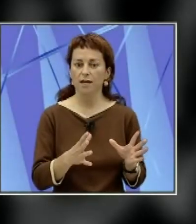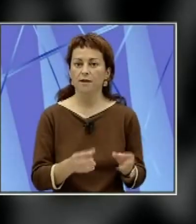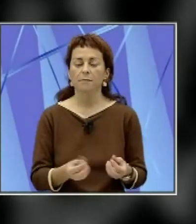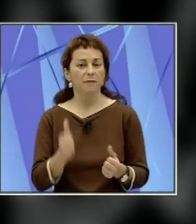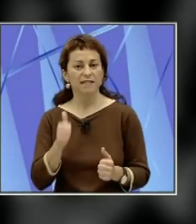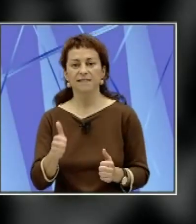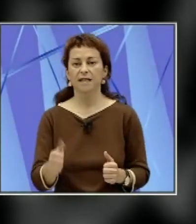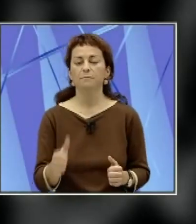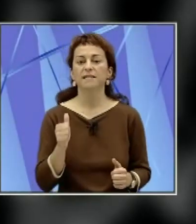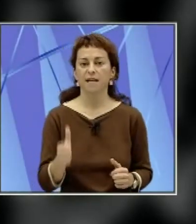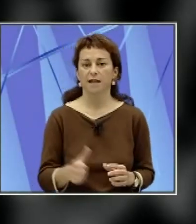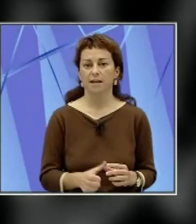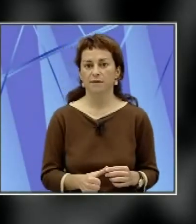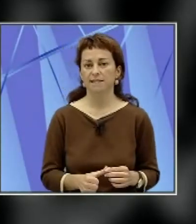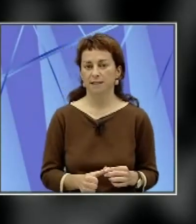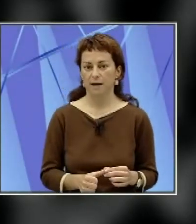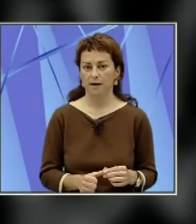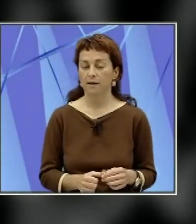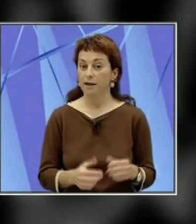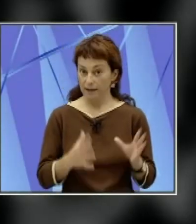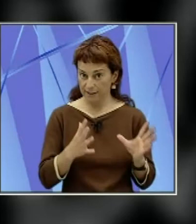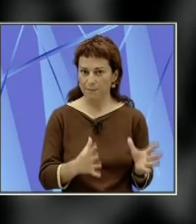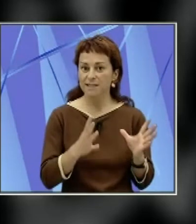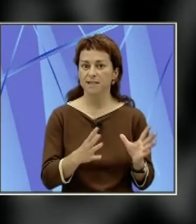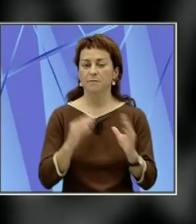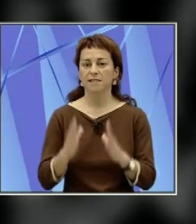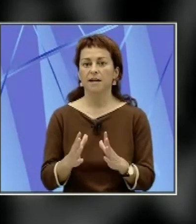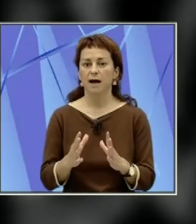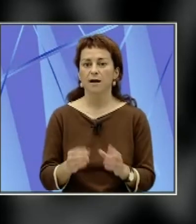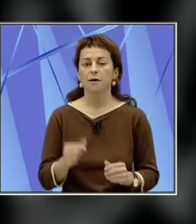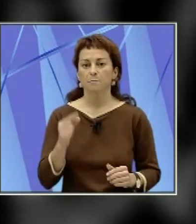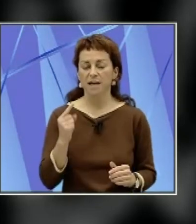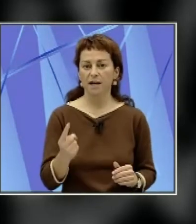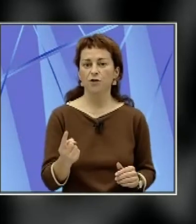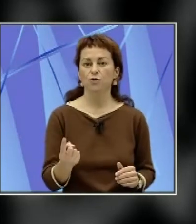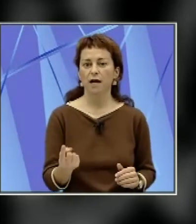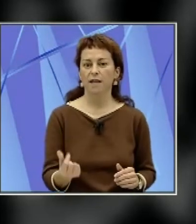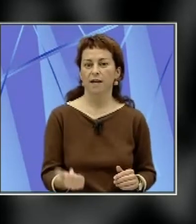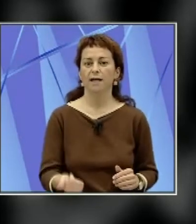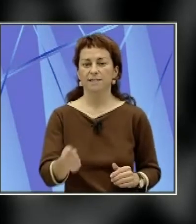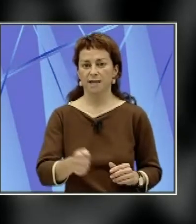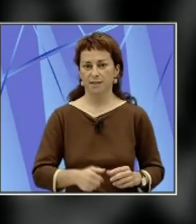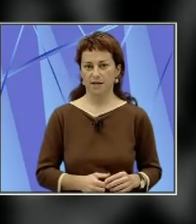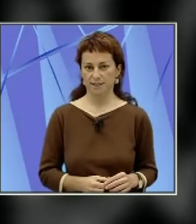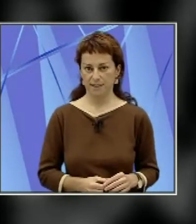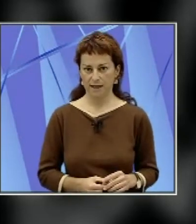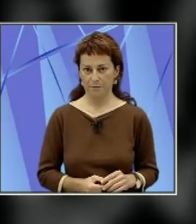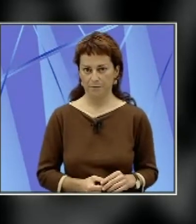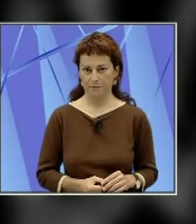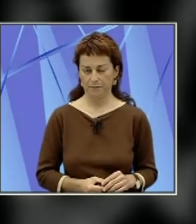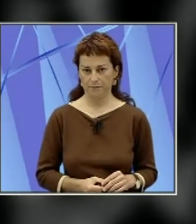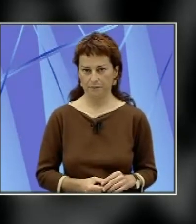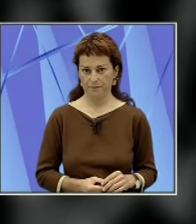Juntagailu hori batez ere Bizkaian erabiltzen da, eta baizik bezala, bigarren juntagailaren atzean jartzen